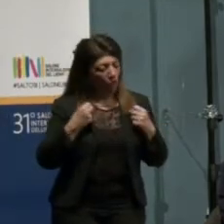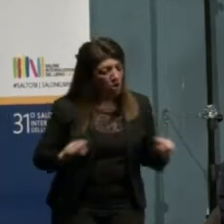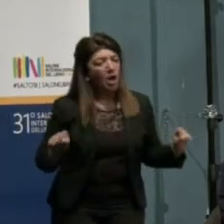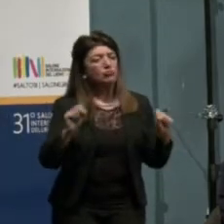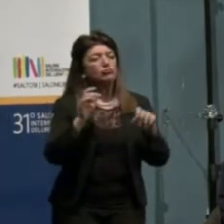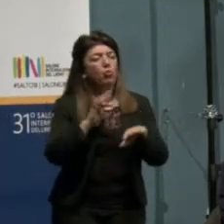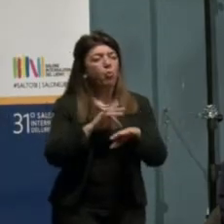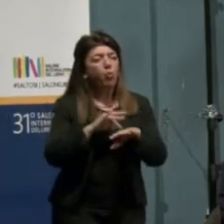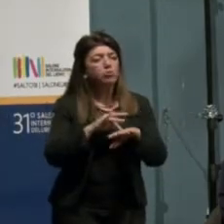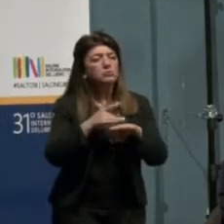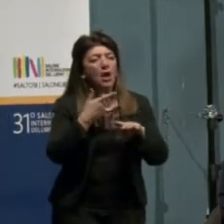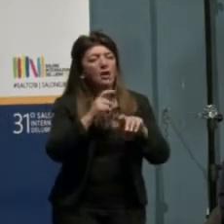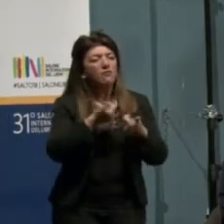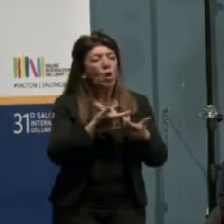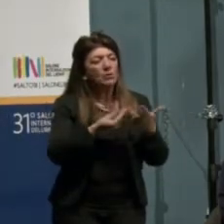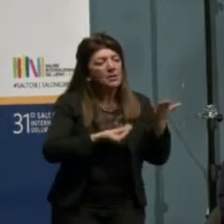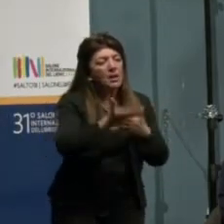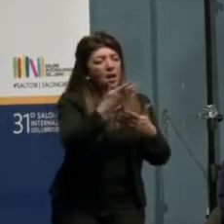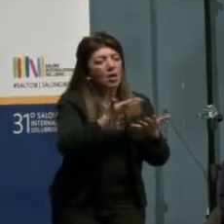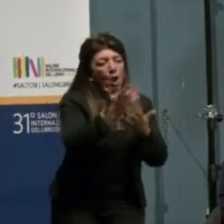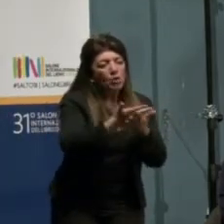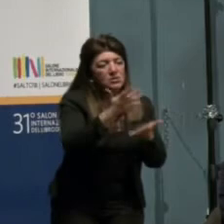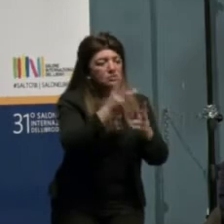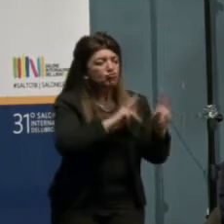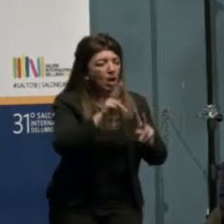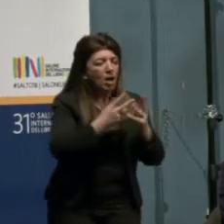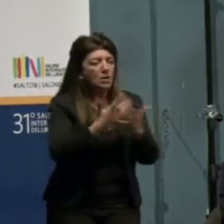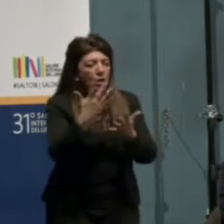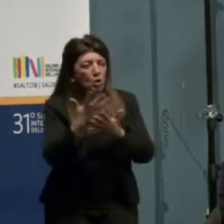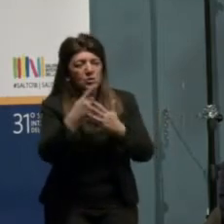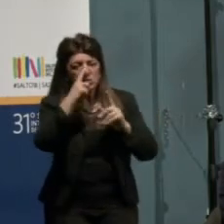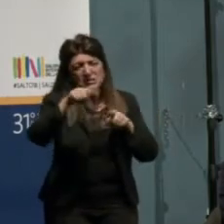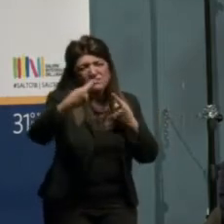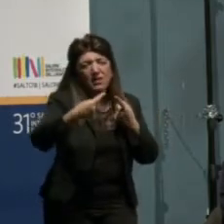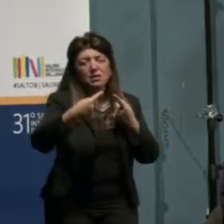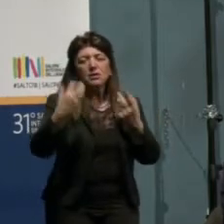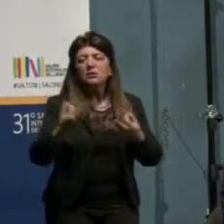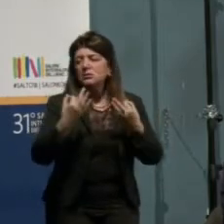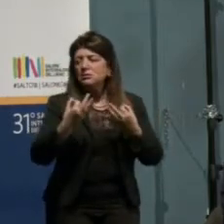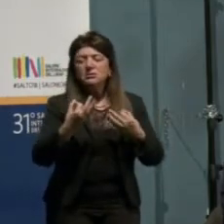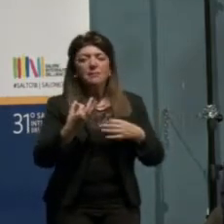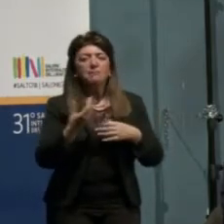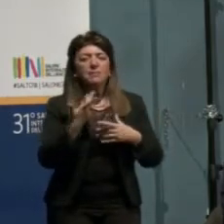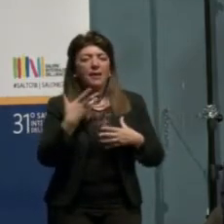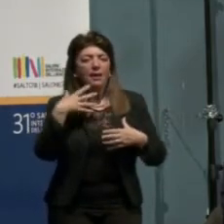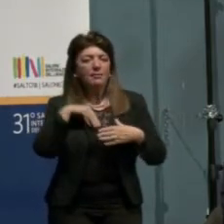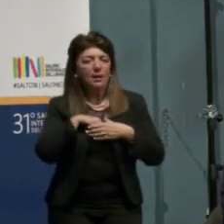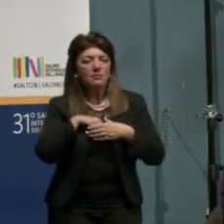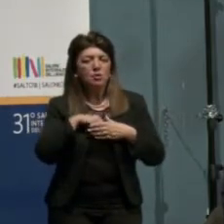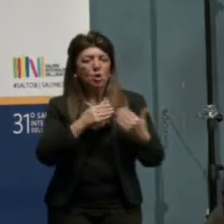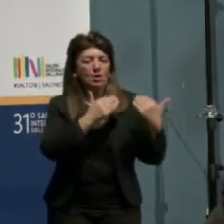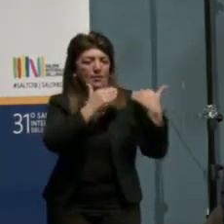nel dare le notizie nel cercare le notizie nello sfidare le verità ufficiali ma sempre con il senso di responsabilità mai